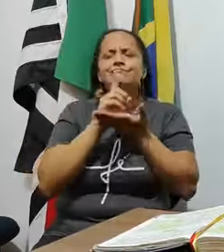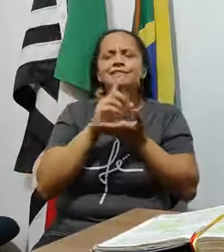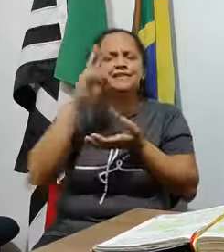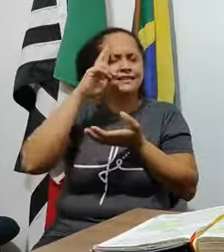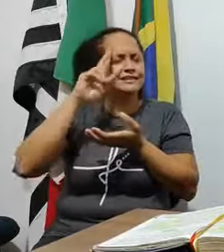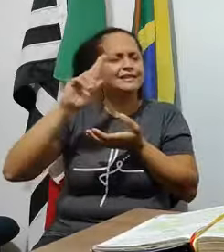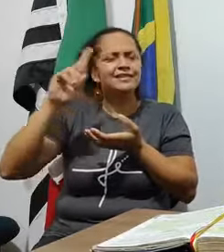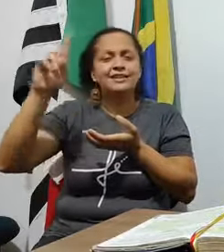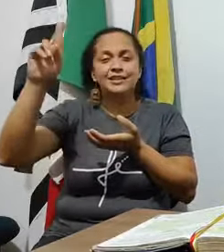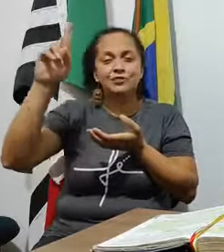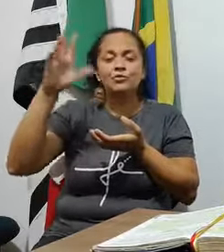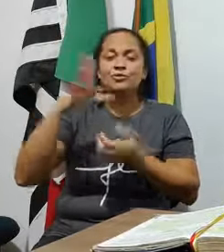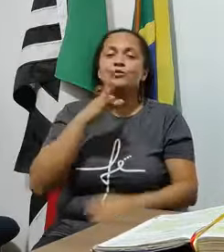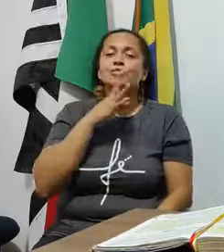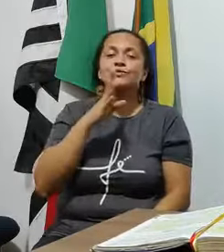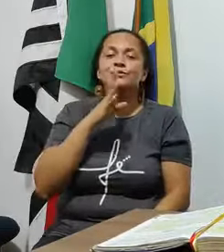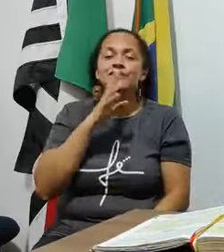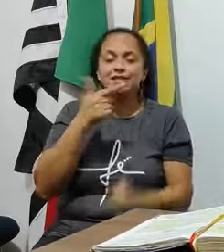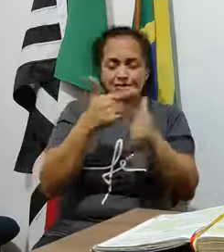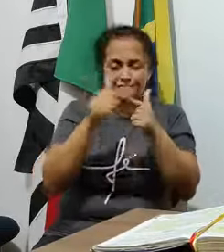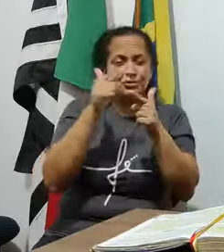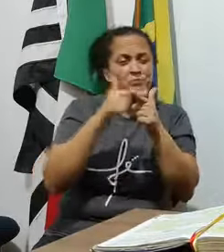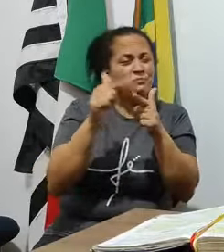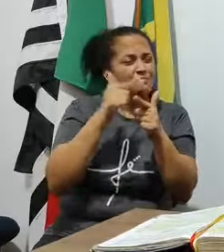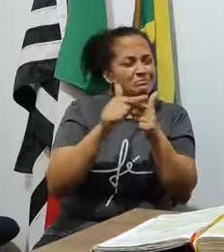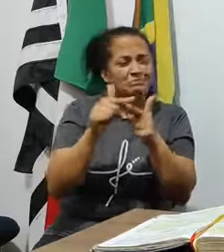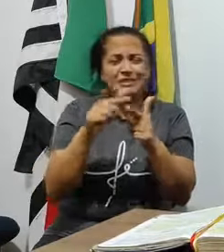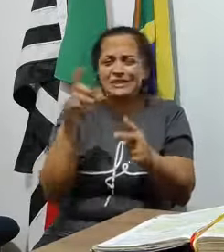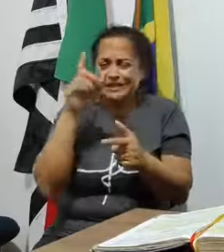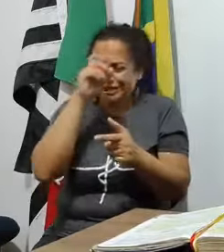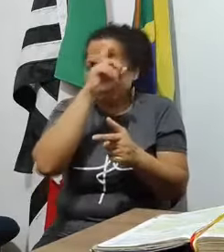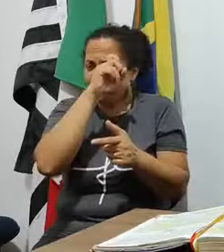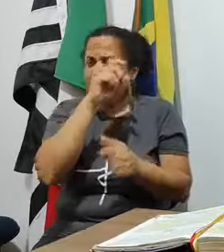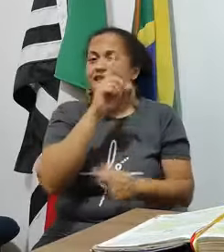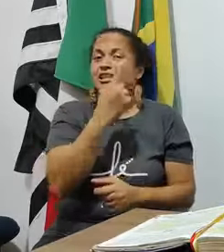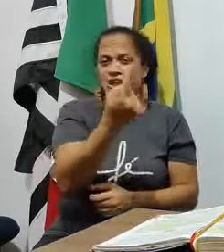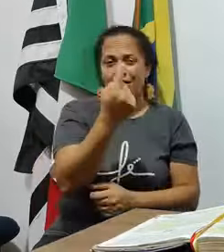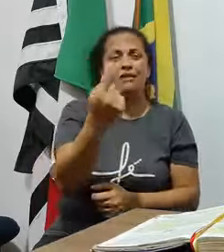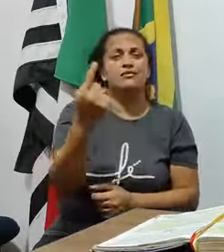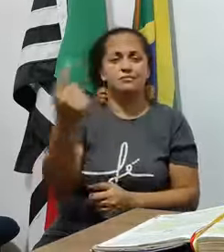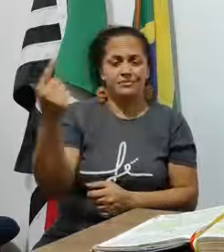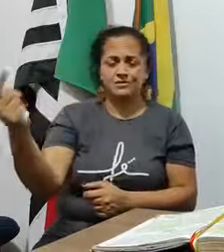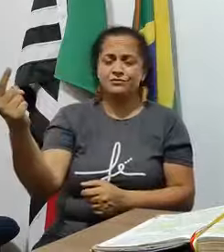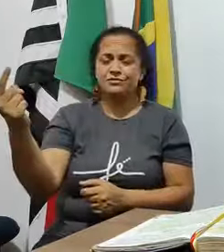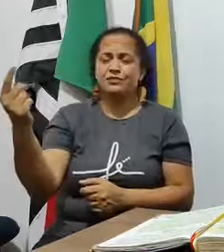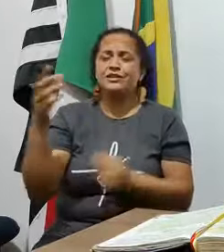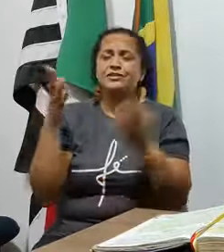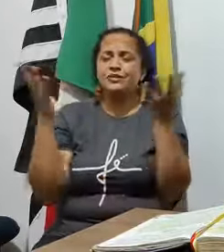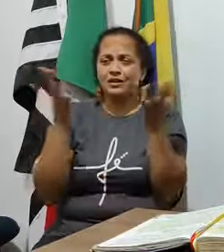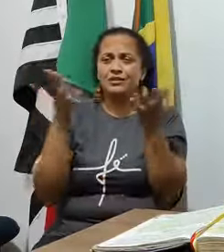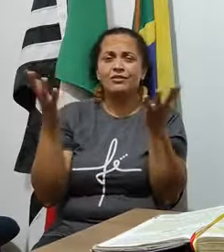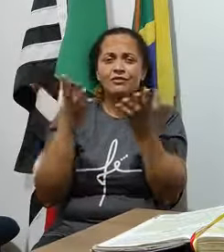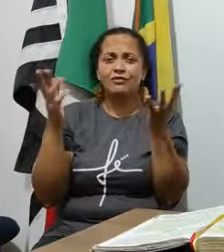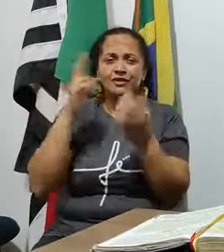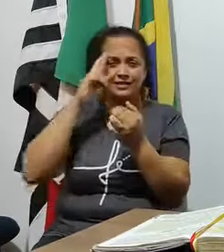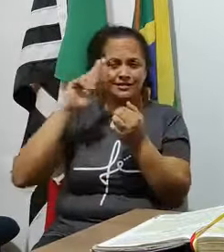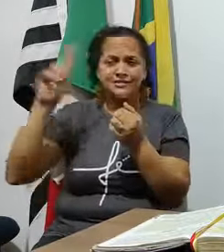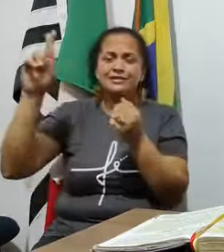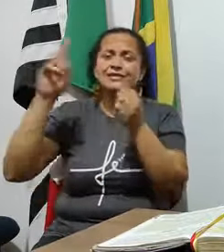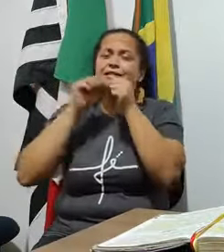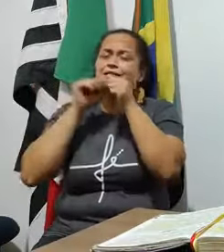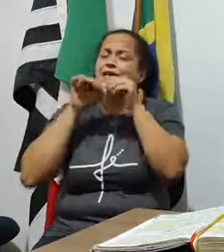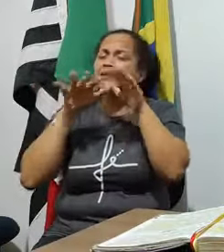o problema que cada um está enfrentando, a luta que cada um está enfrentando. Nesta hora, Pai, entra com a